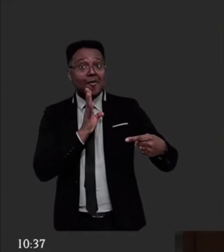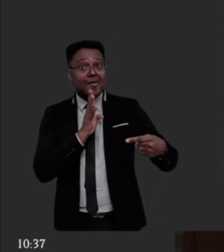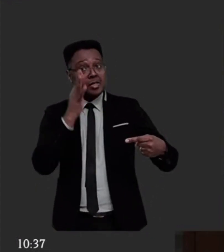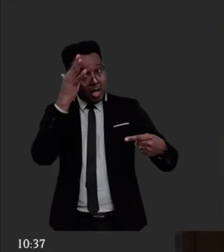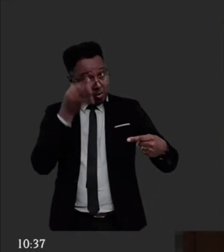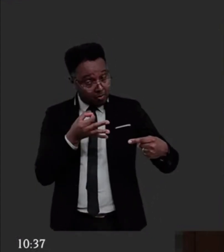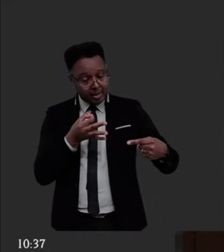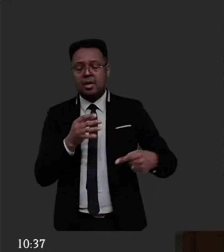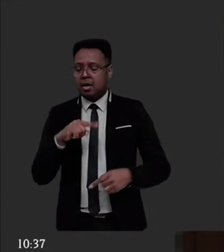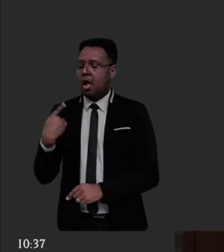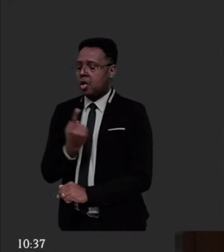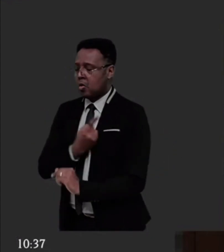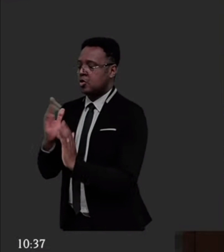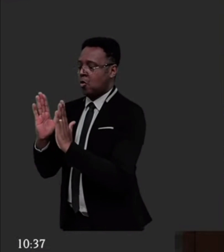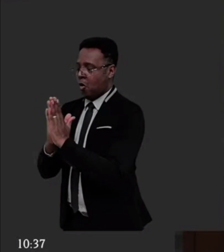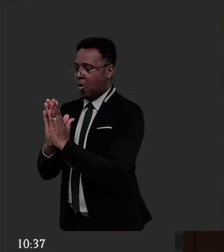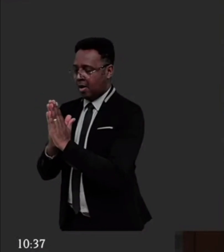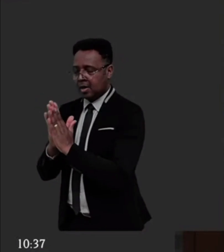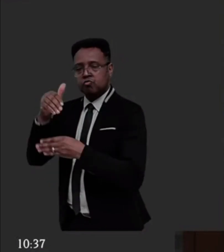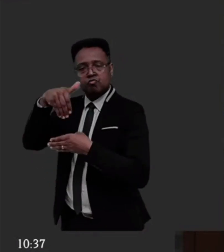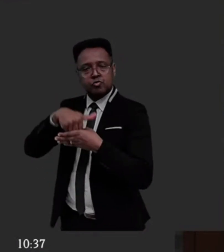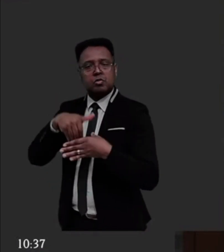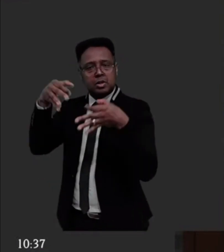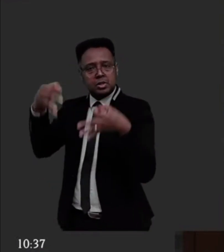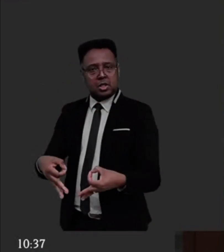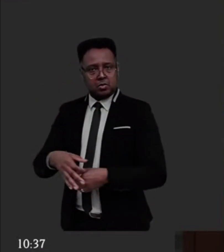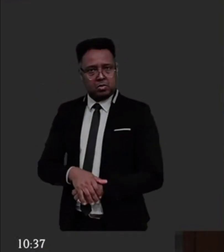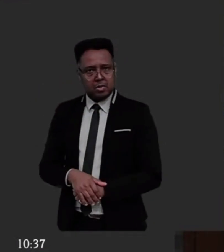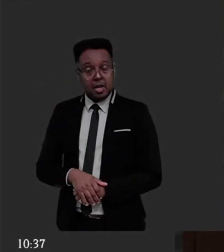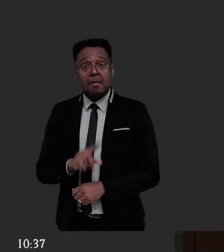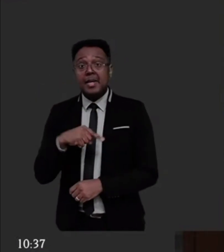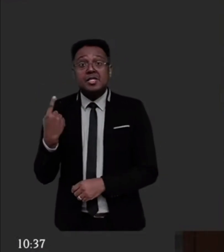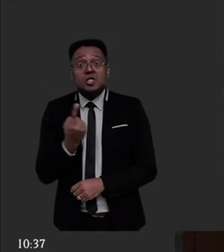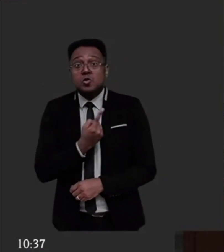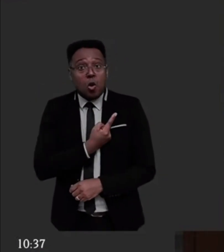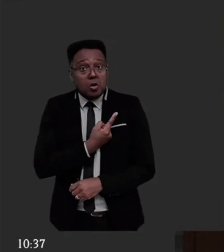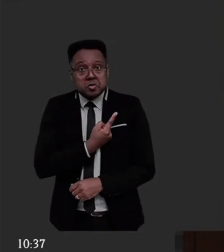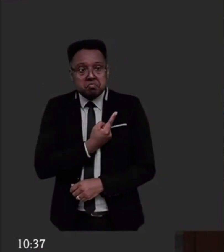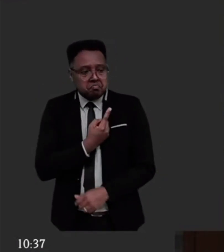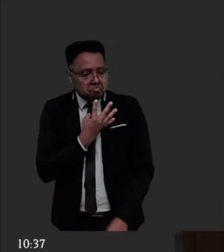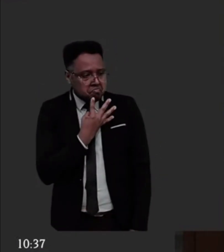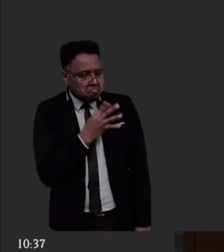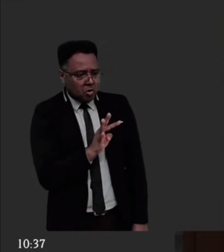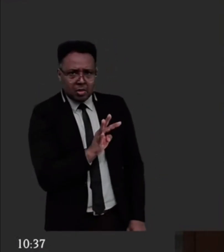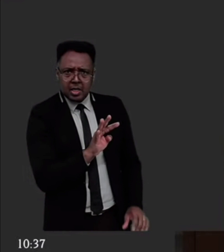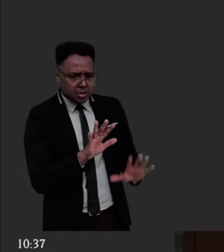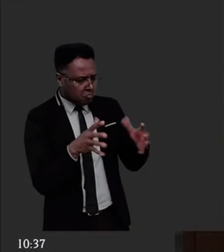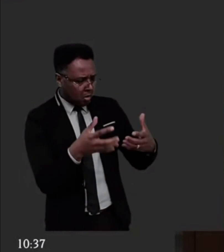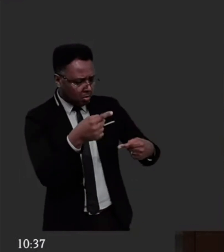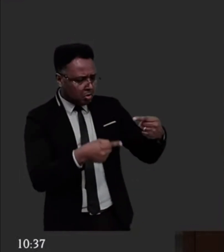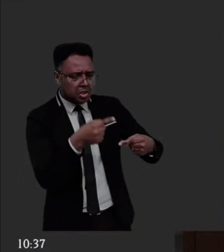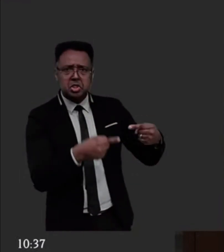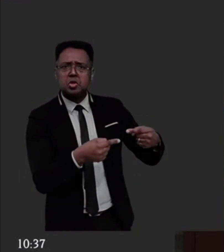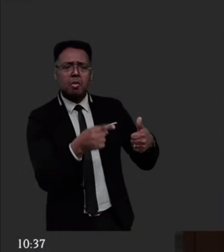de não errarmos, porque quando há ignorância, a falta do conhecimento, então a exposição ao erro fica